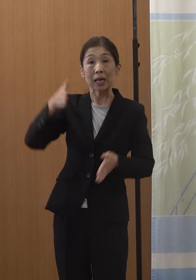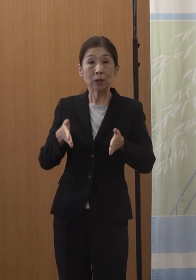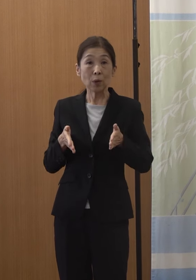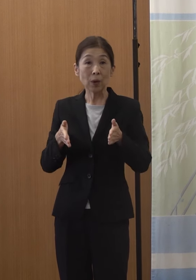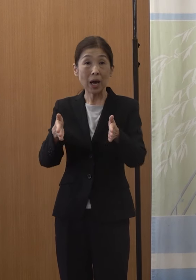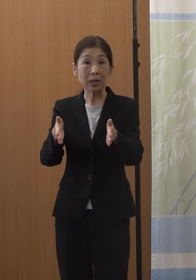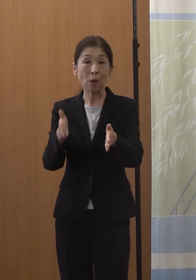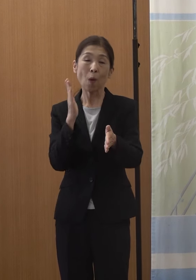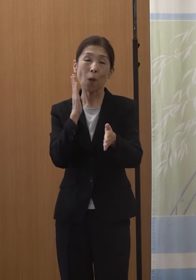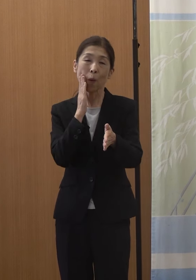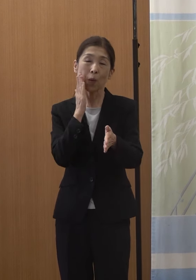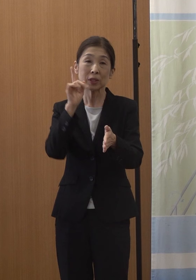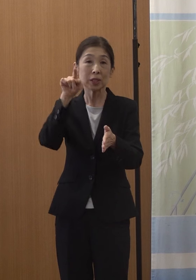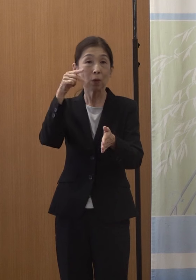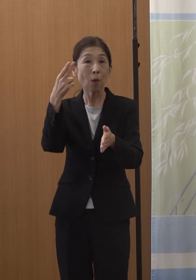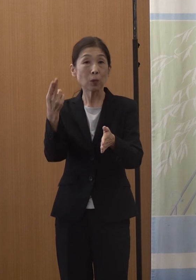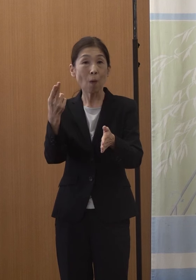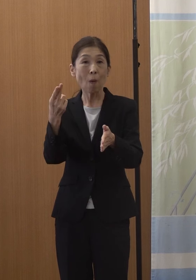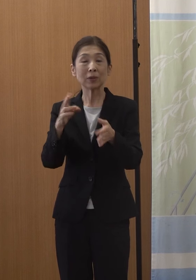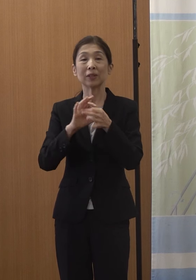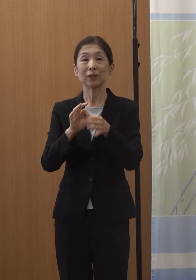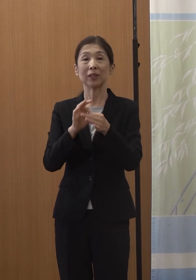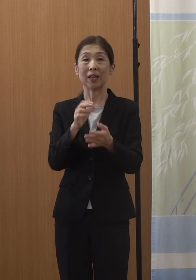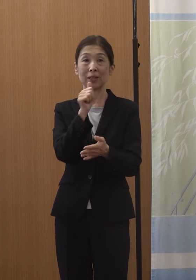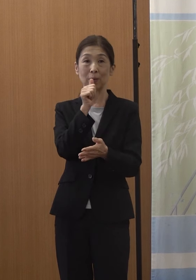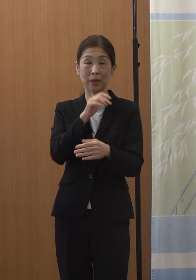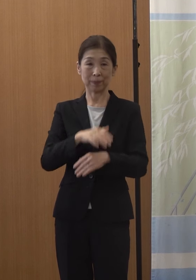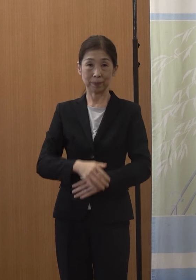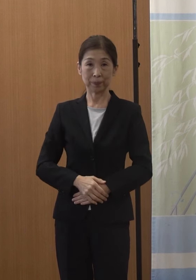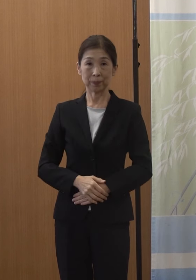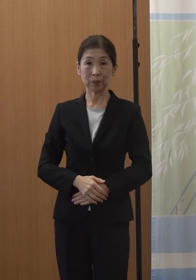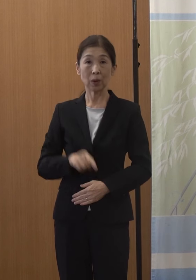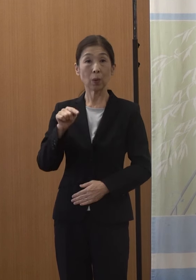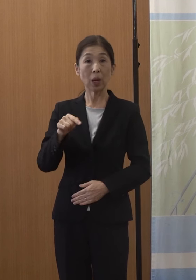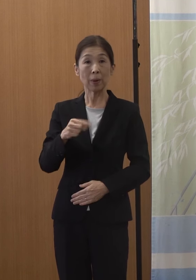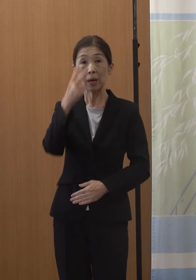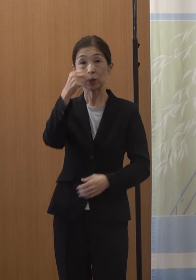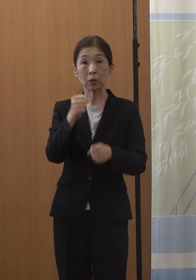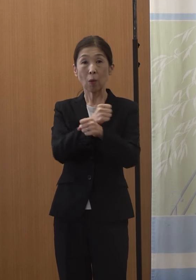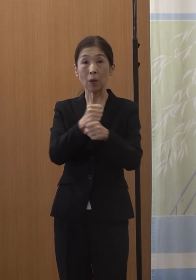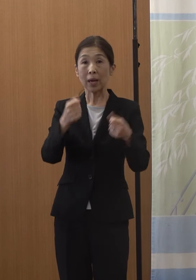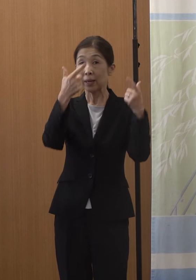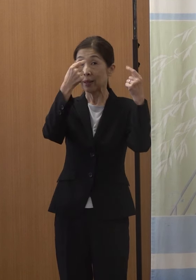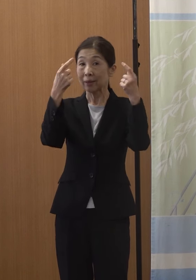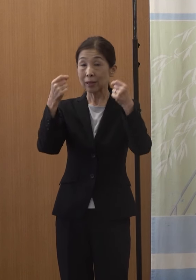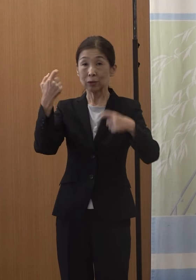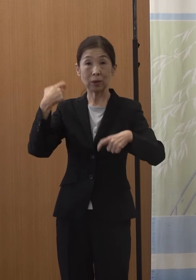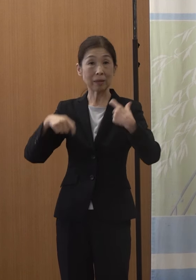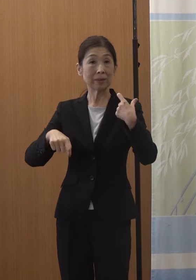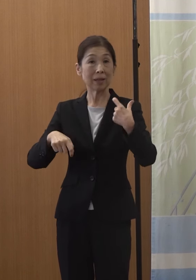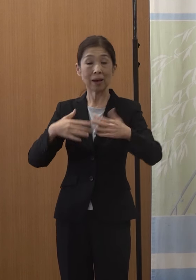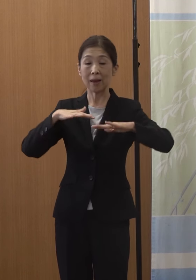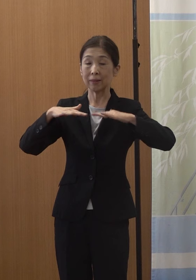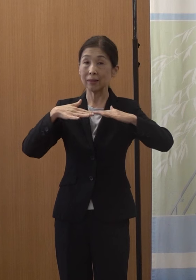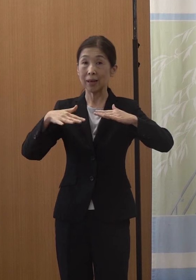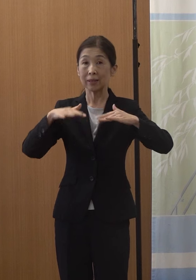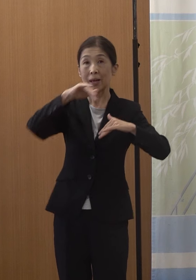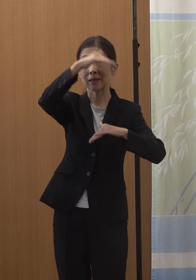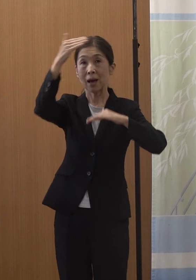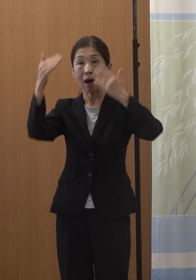しいのとについてご紹介します。こちらは、金沢美術工業大学の学生がデザインした風景